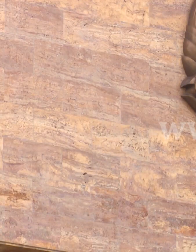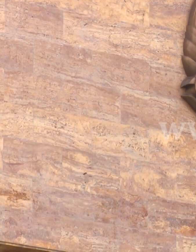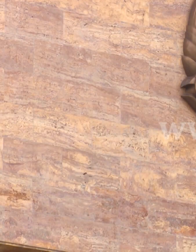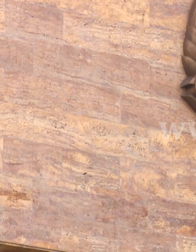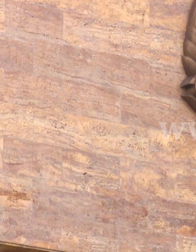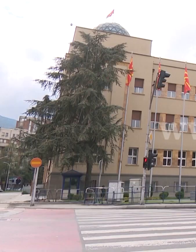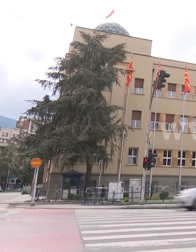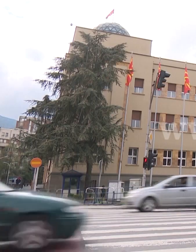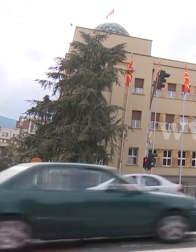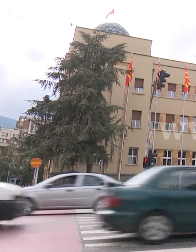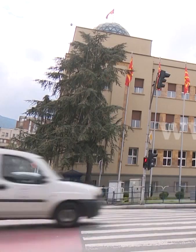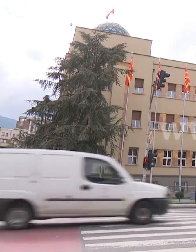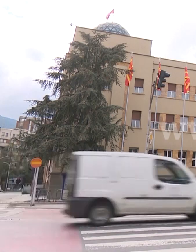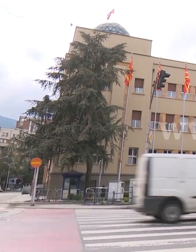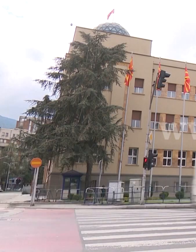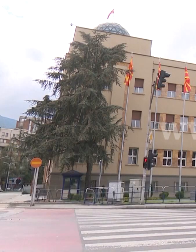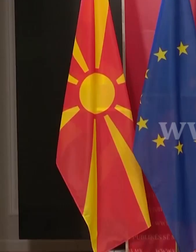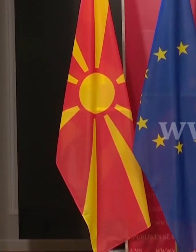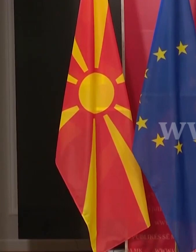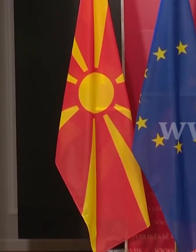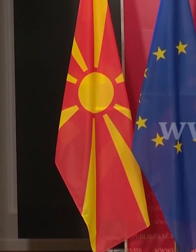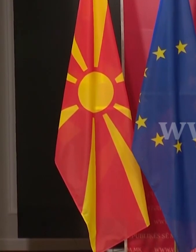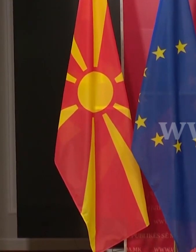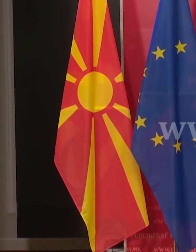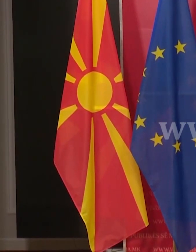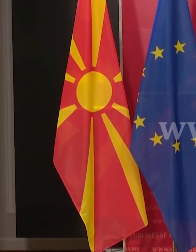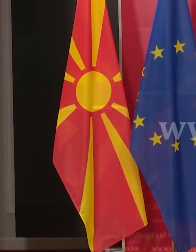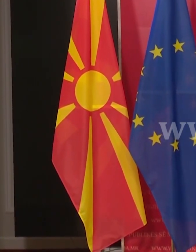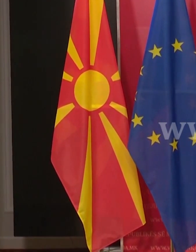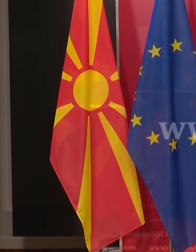funksionale, shkaku i shpërndarjes së kuvendit, kurse me shtetin udhëheq